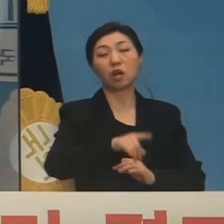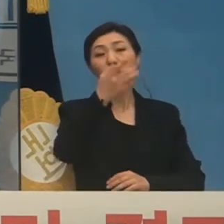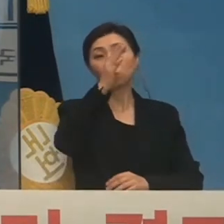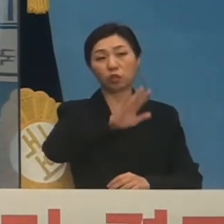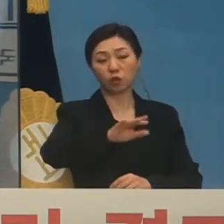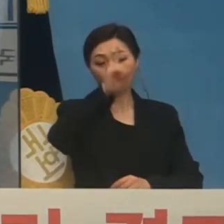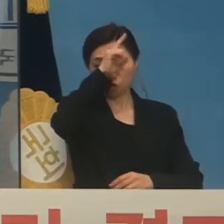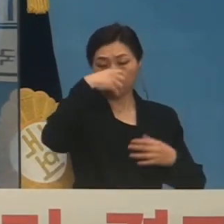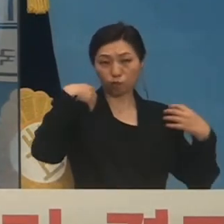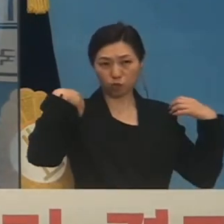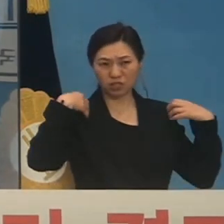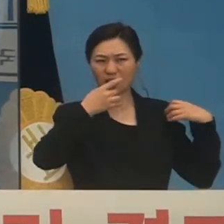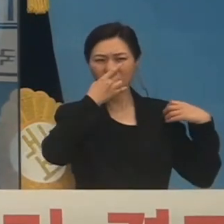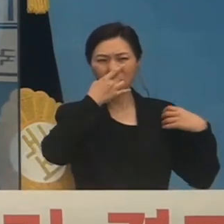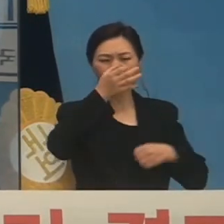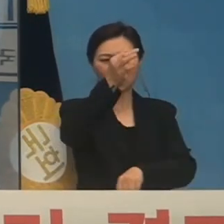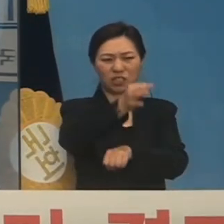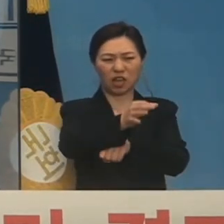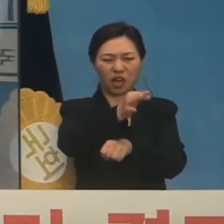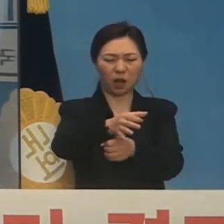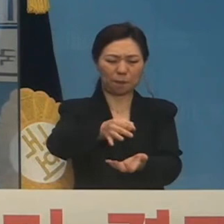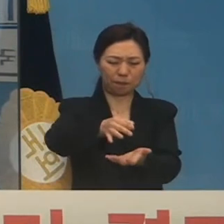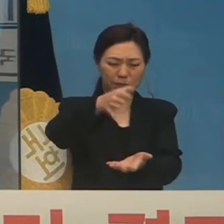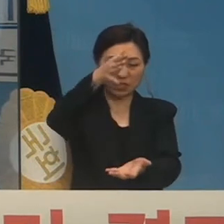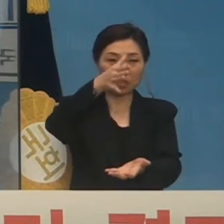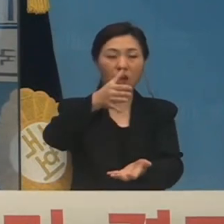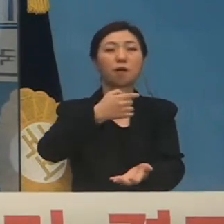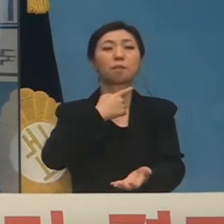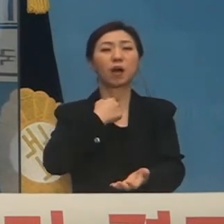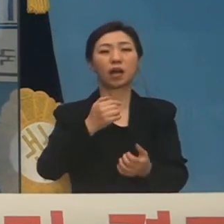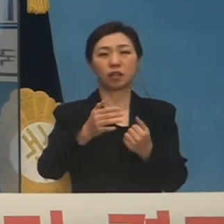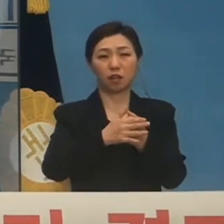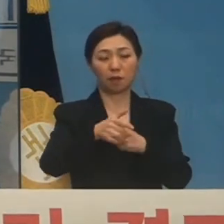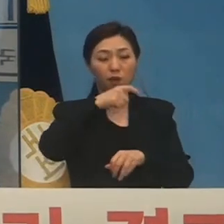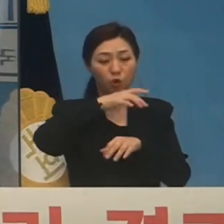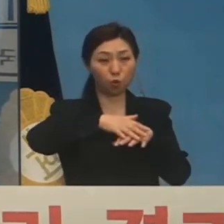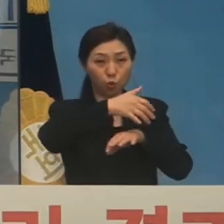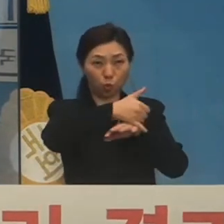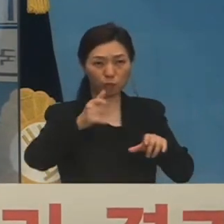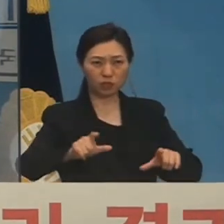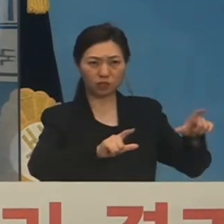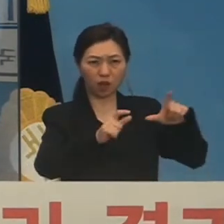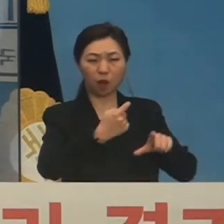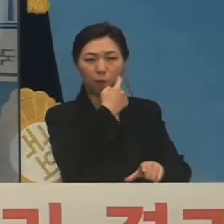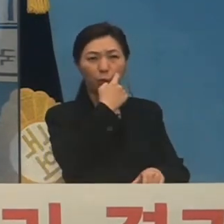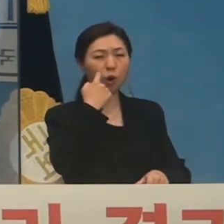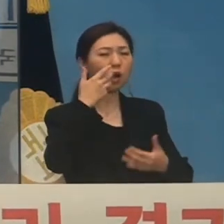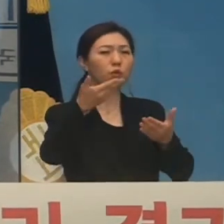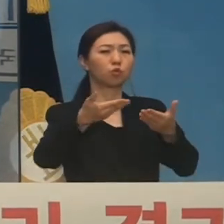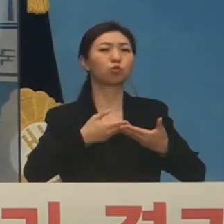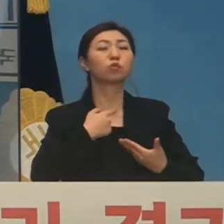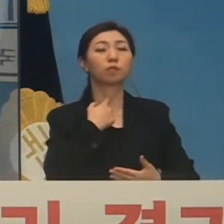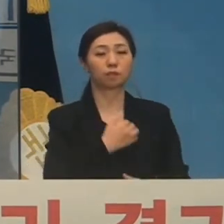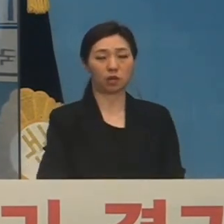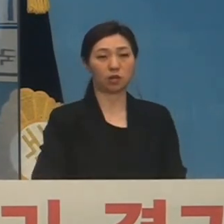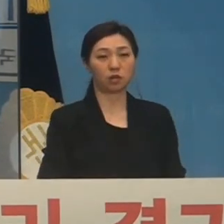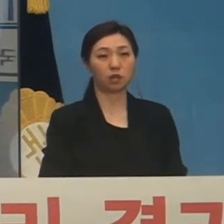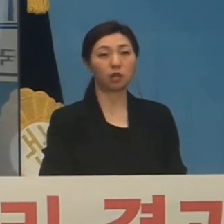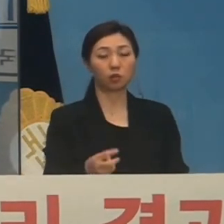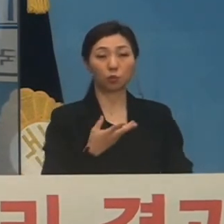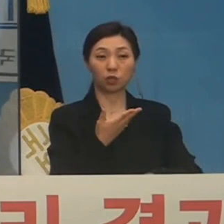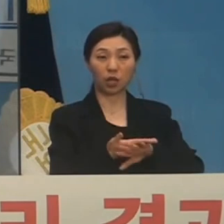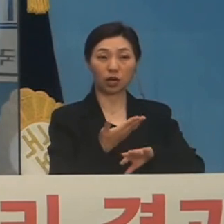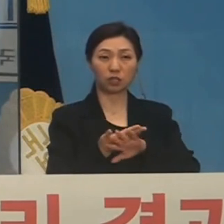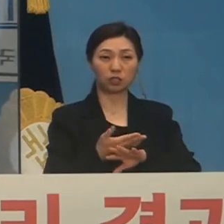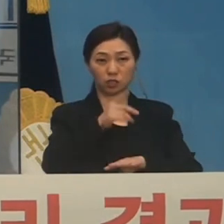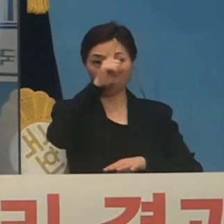사서 싸게 파는 방법으로 생산비를 보장해 주었습니다. 이를 이어 다른